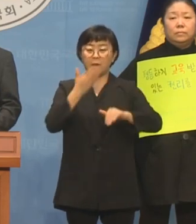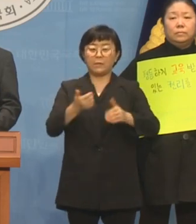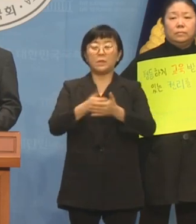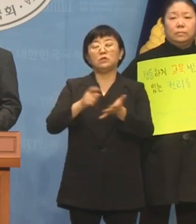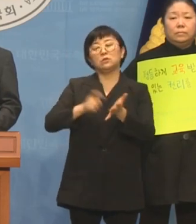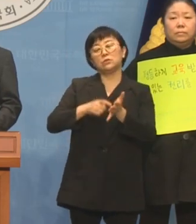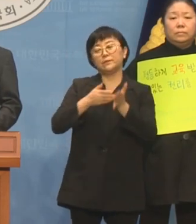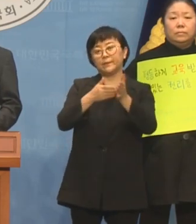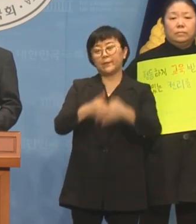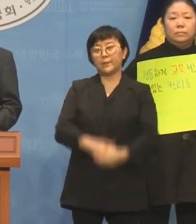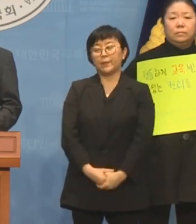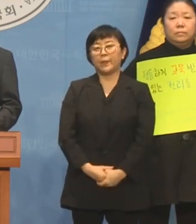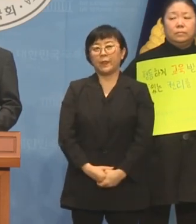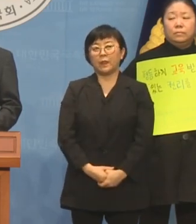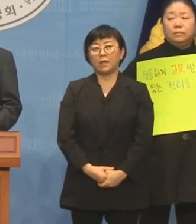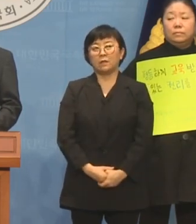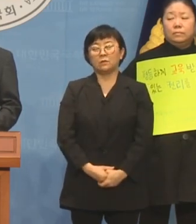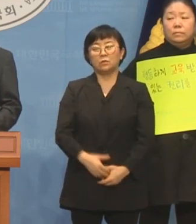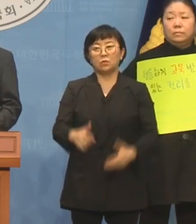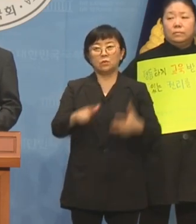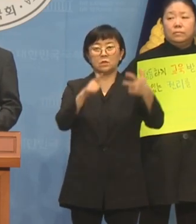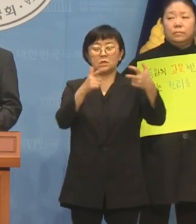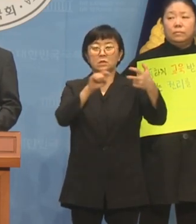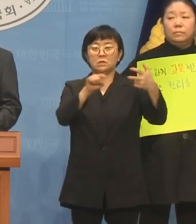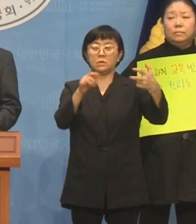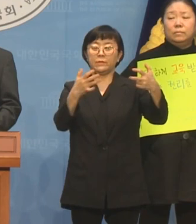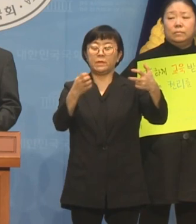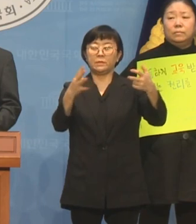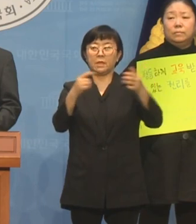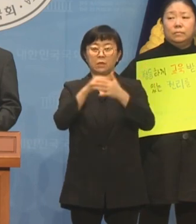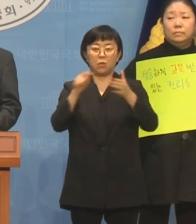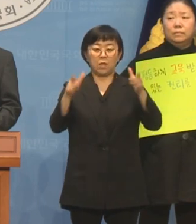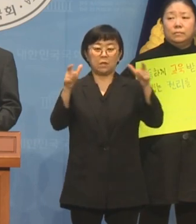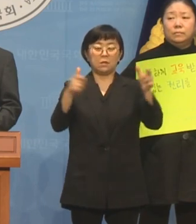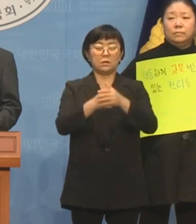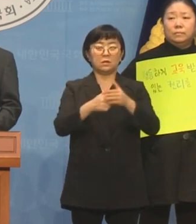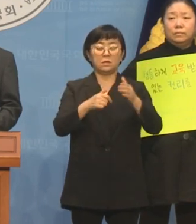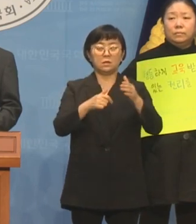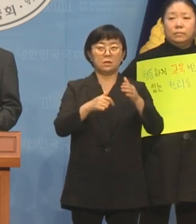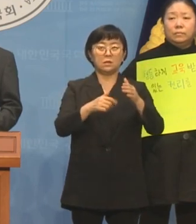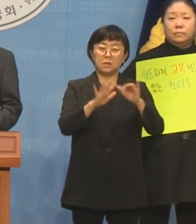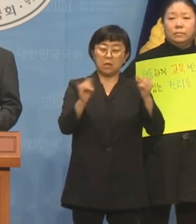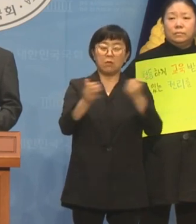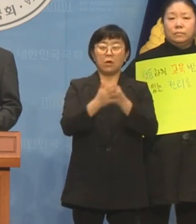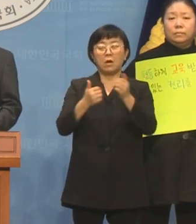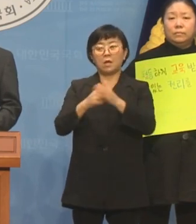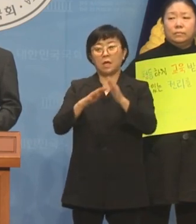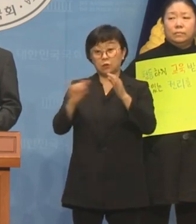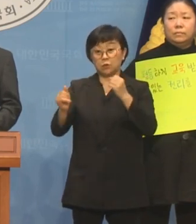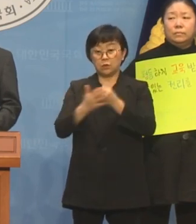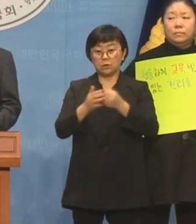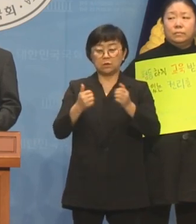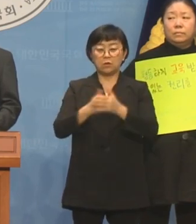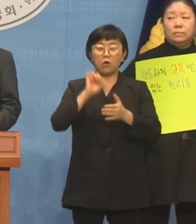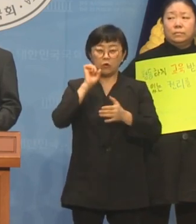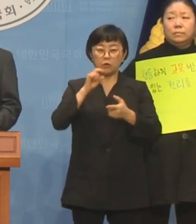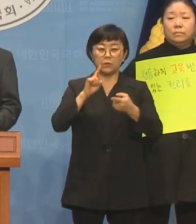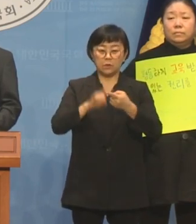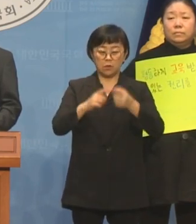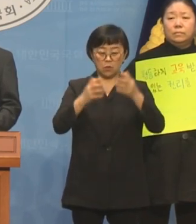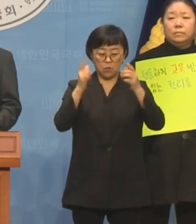촉구한다. 경계선 지능인과 그 가족들은 지금까지의 고민과 어려움을 개인의 몫으로